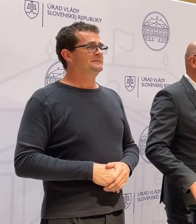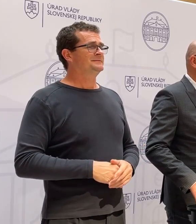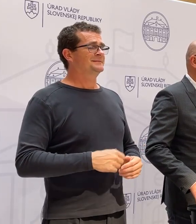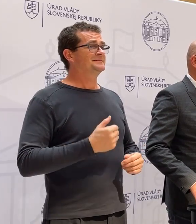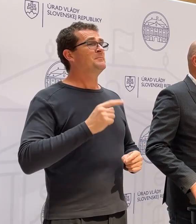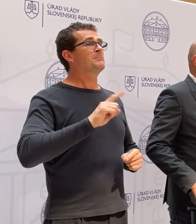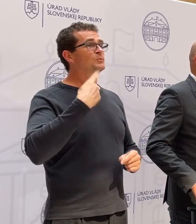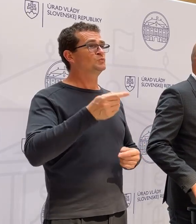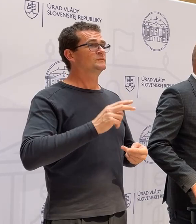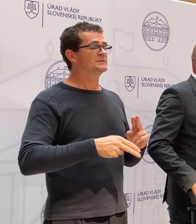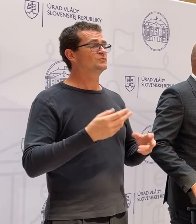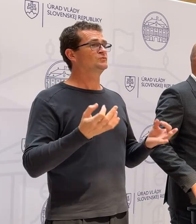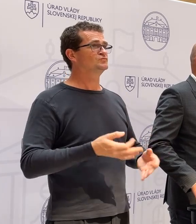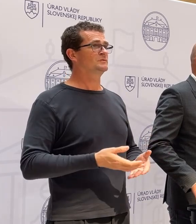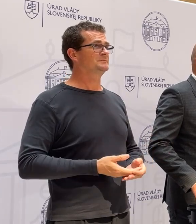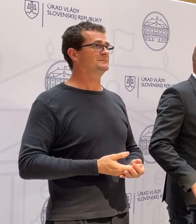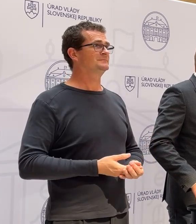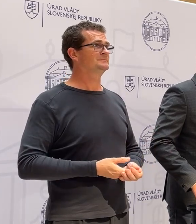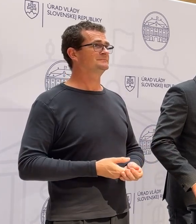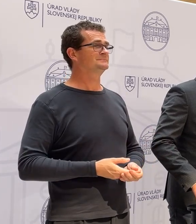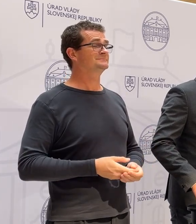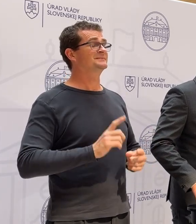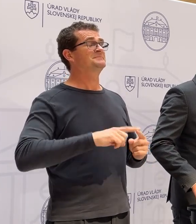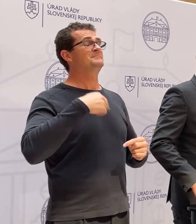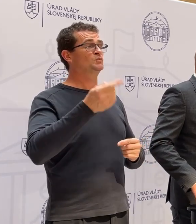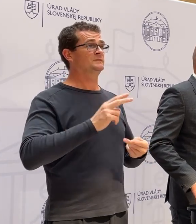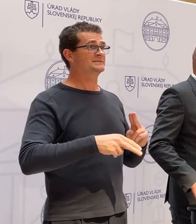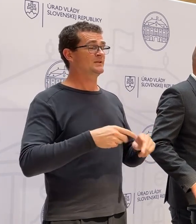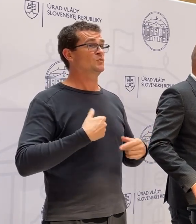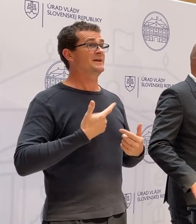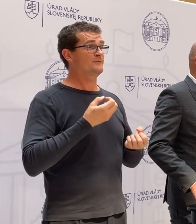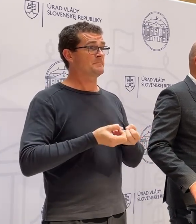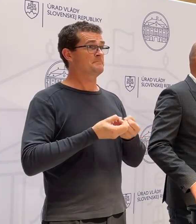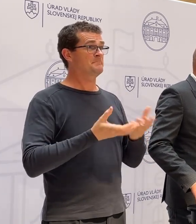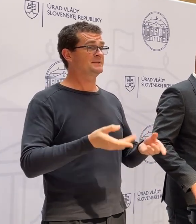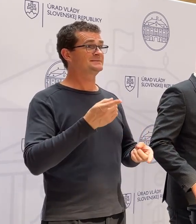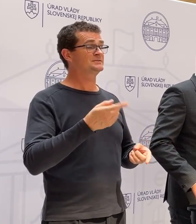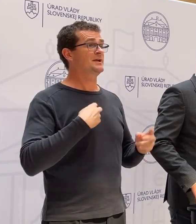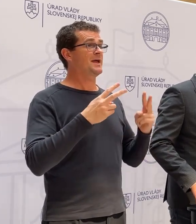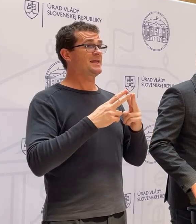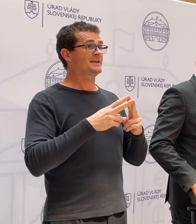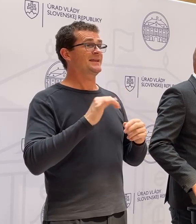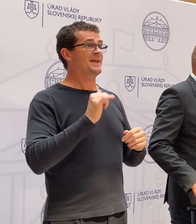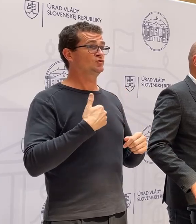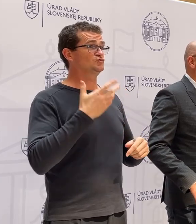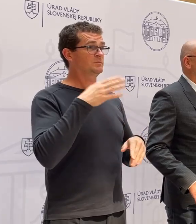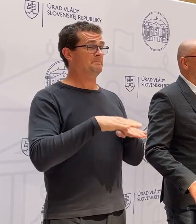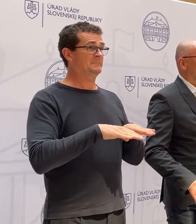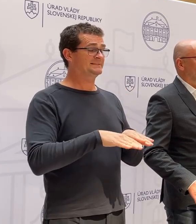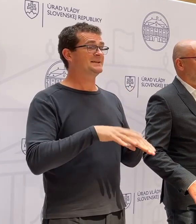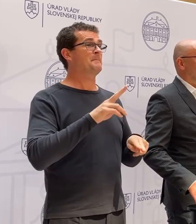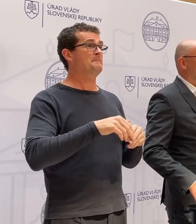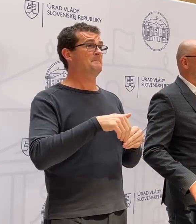Aj to A. Ministra či ex-ministra, to poviete. Budúcu stredu, keď budem vás informovať o tom, čo budem robiť v energetike, ešte budem minister